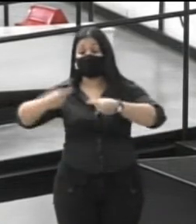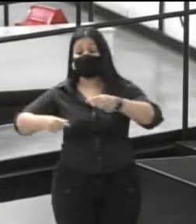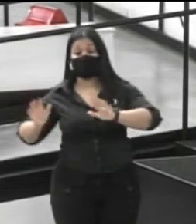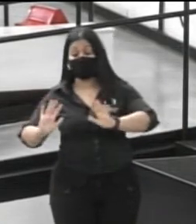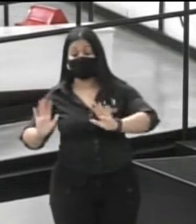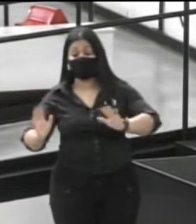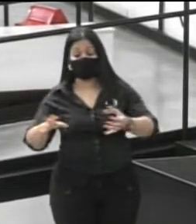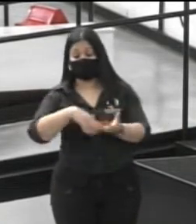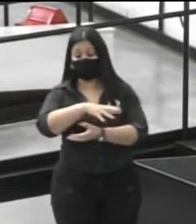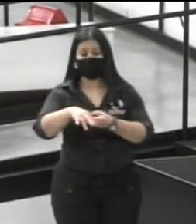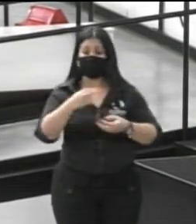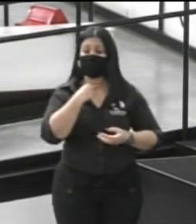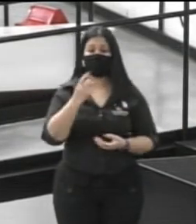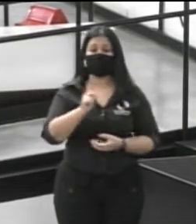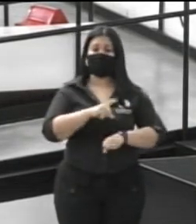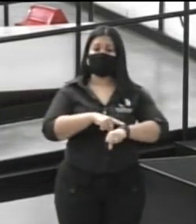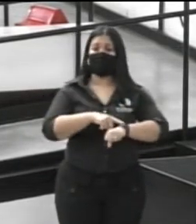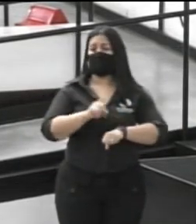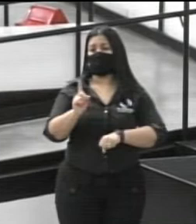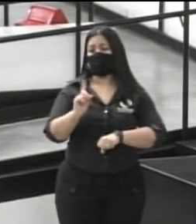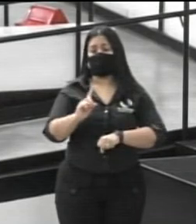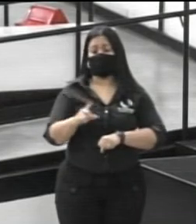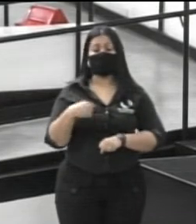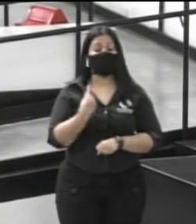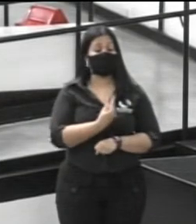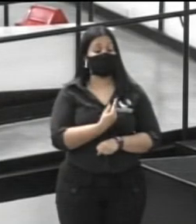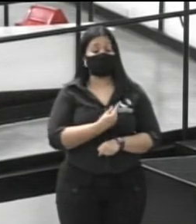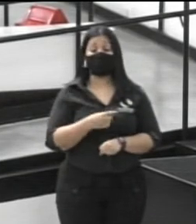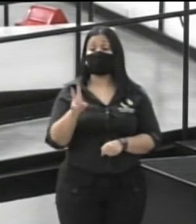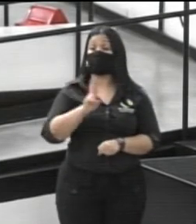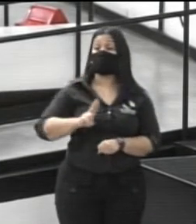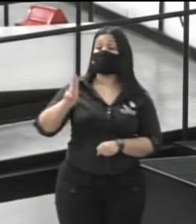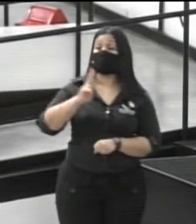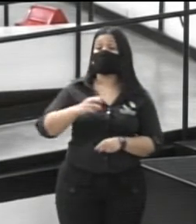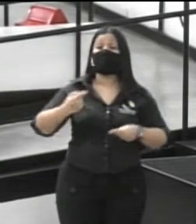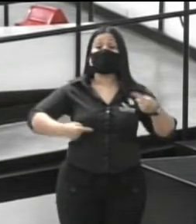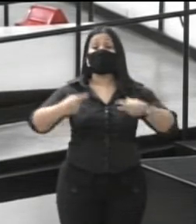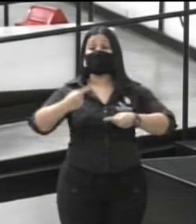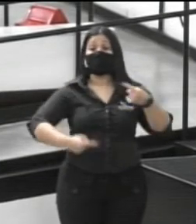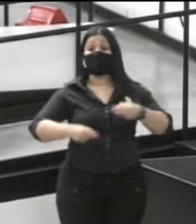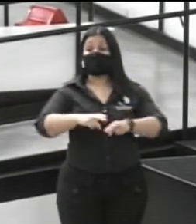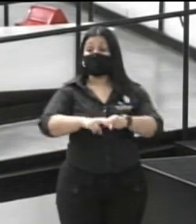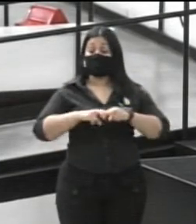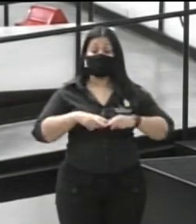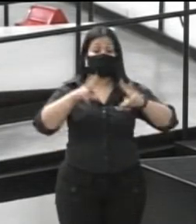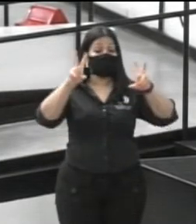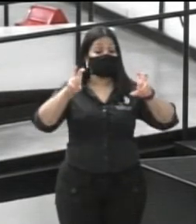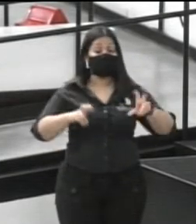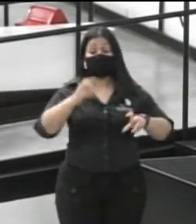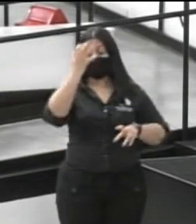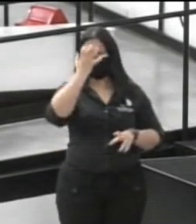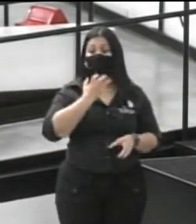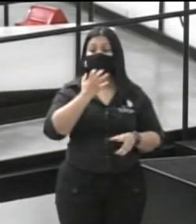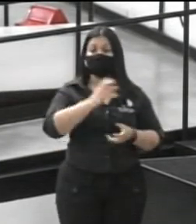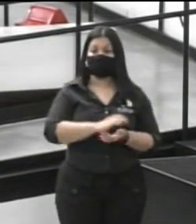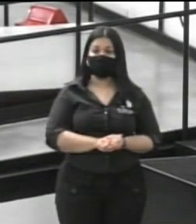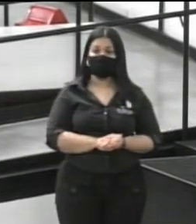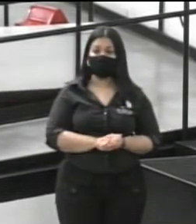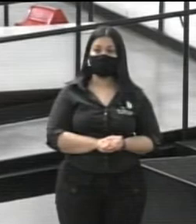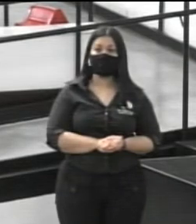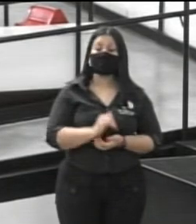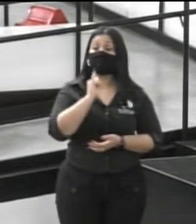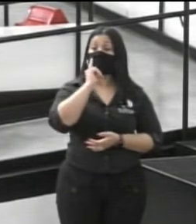né? Não é momento agora de a gente usar uma politicagem em cima de um assunto tão sério. O que eu quero aqui